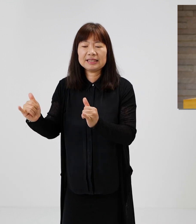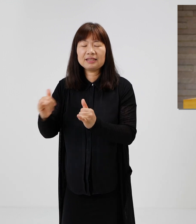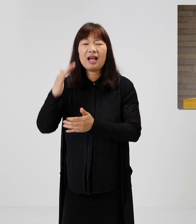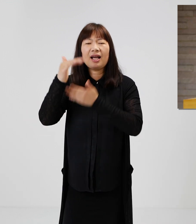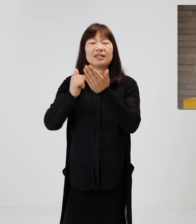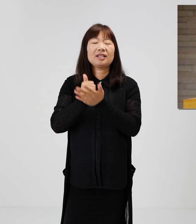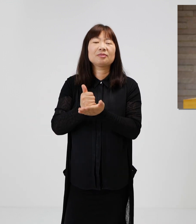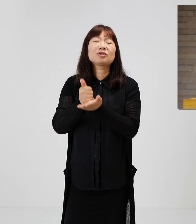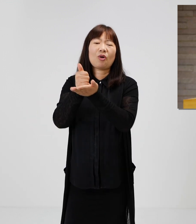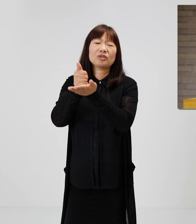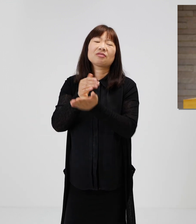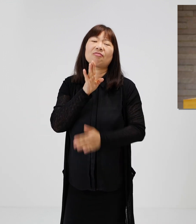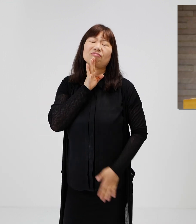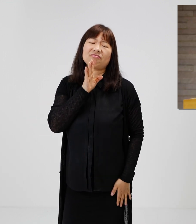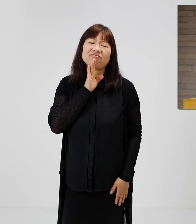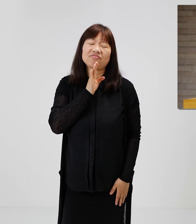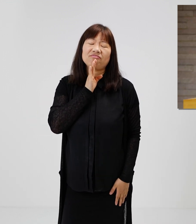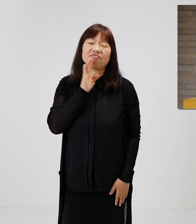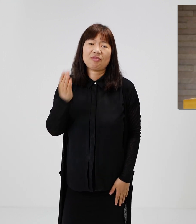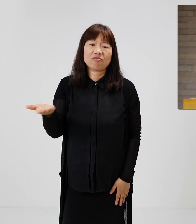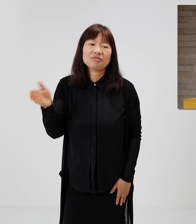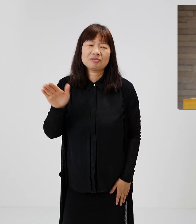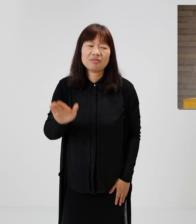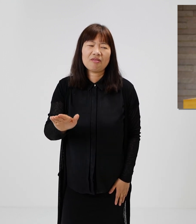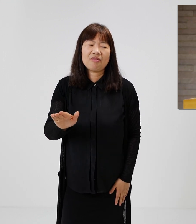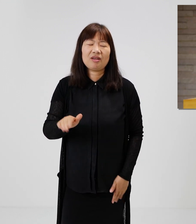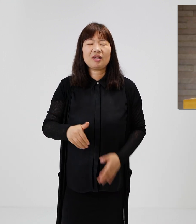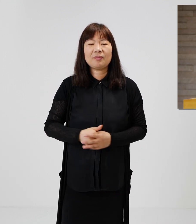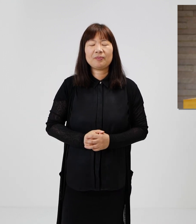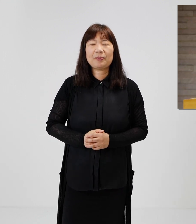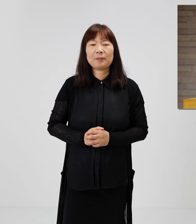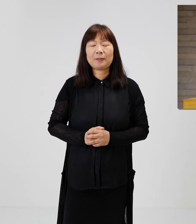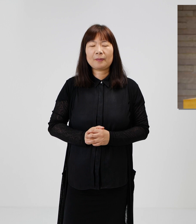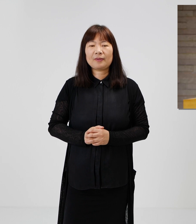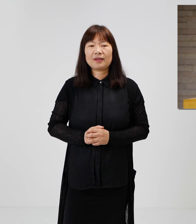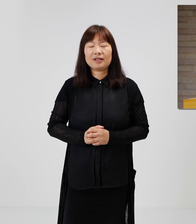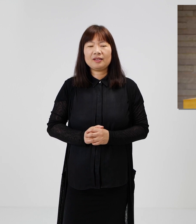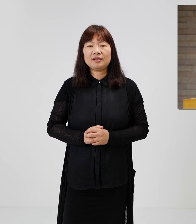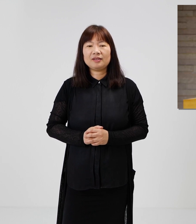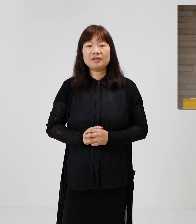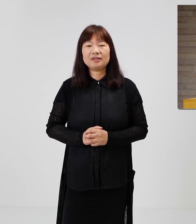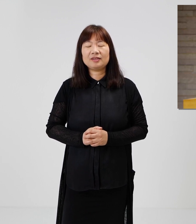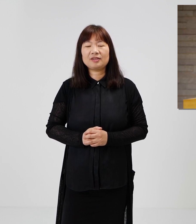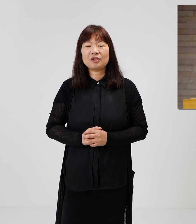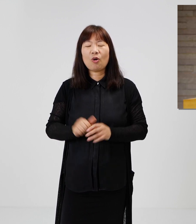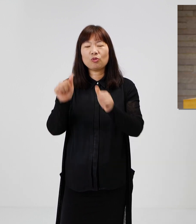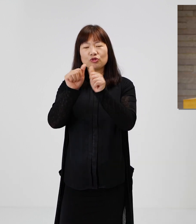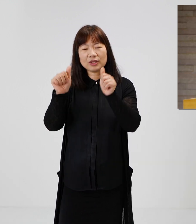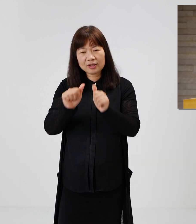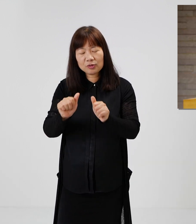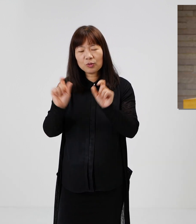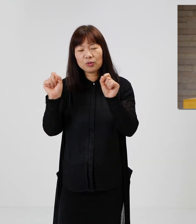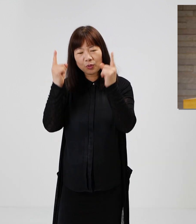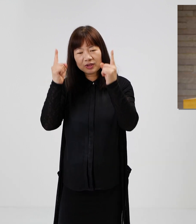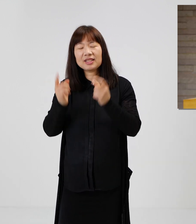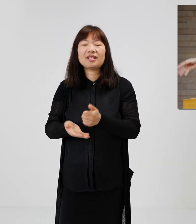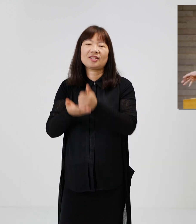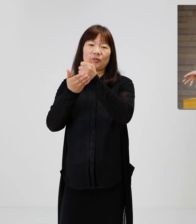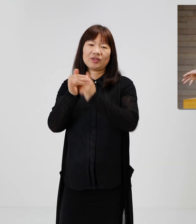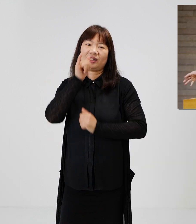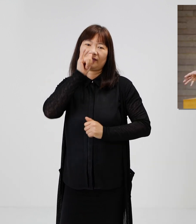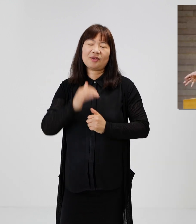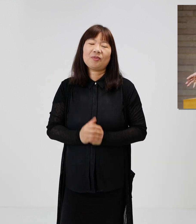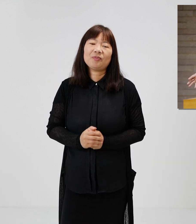하나님을 섬겨요. 섬기는데 그 땅에 우상도 섬기고